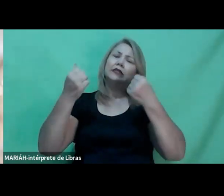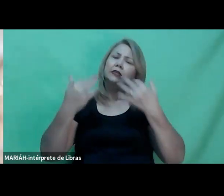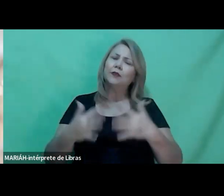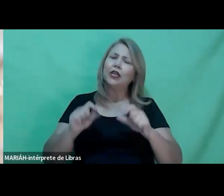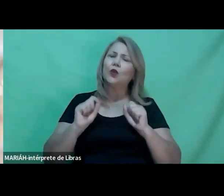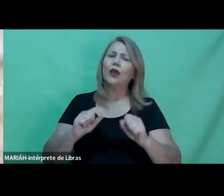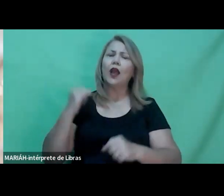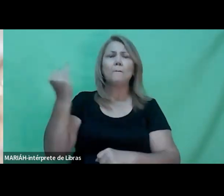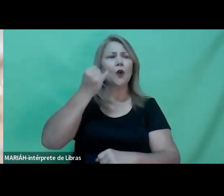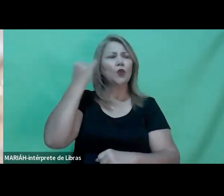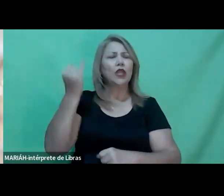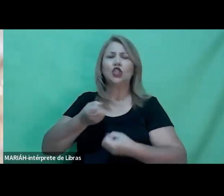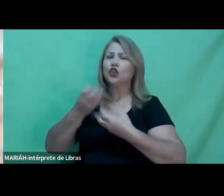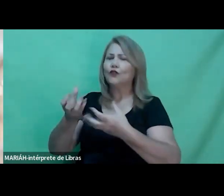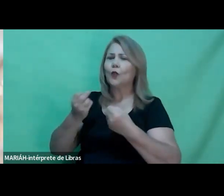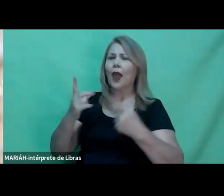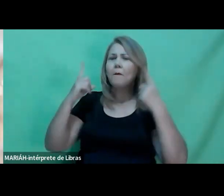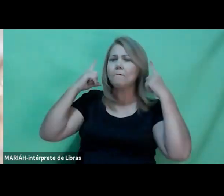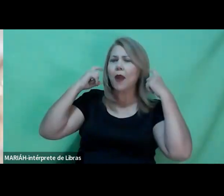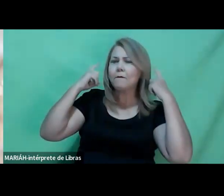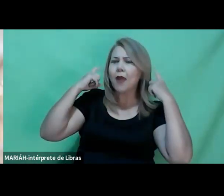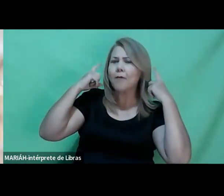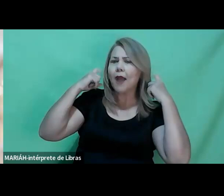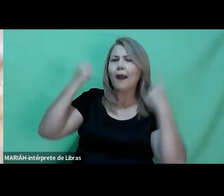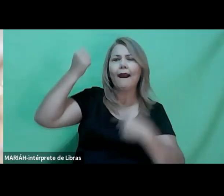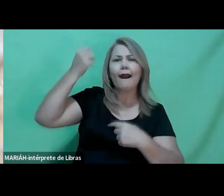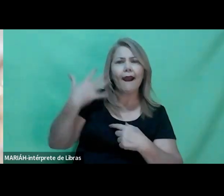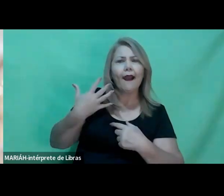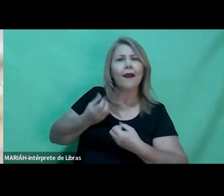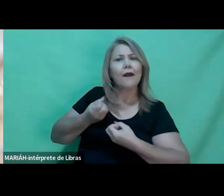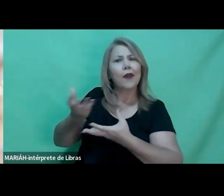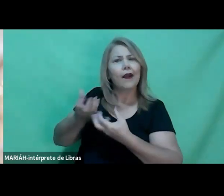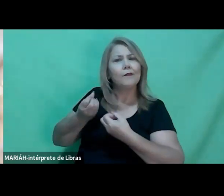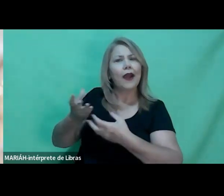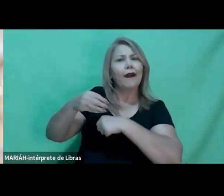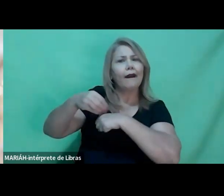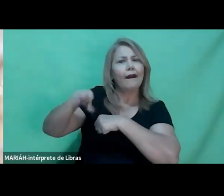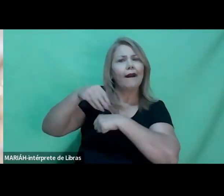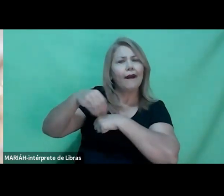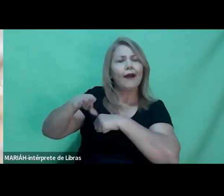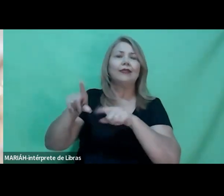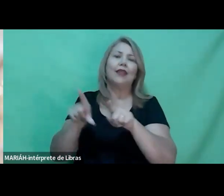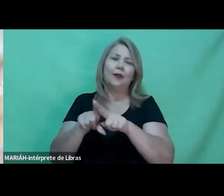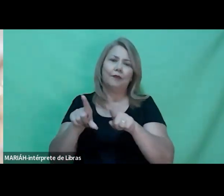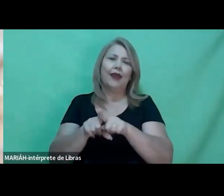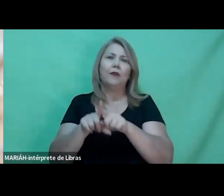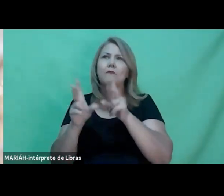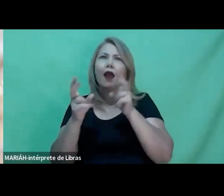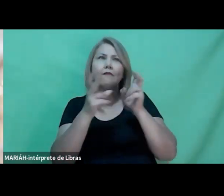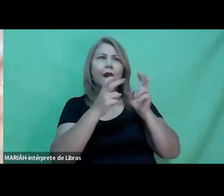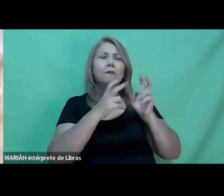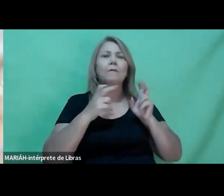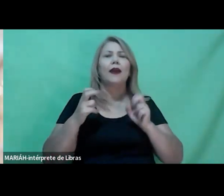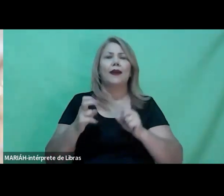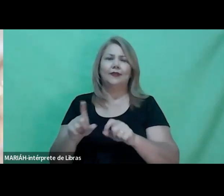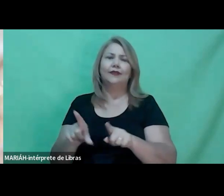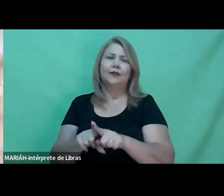también los ruidos que se pueden oír porque no solamente en la descripción yo debo tener en cuenta lo que se ve sino también lo que